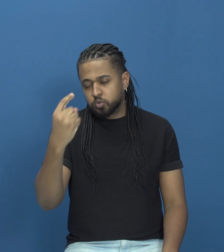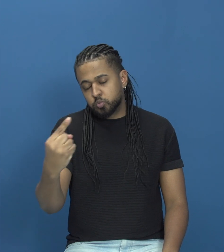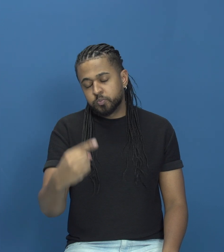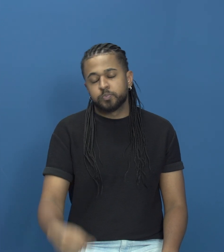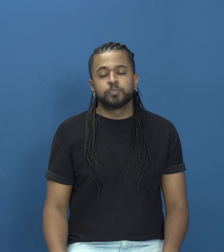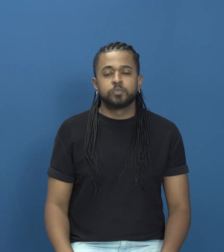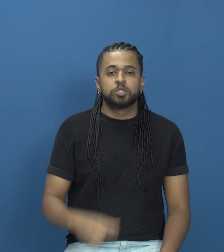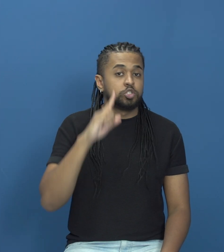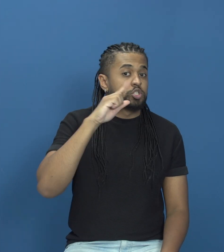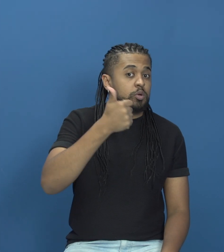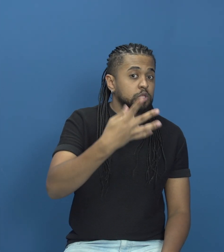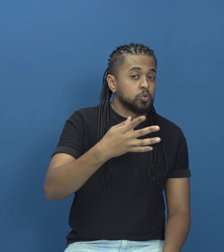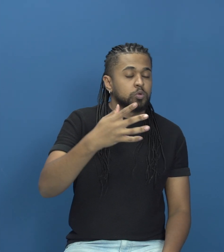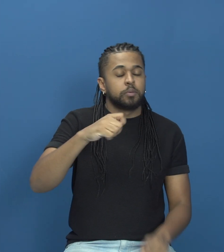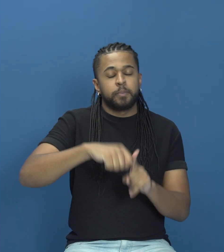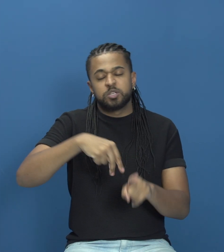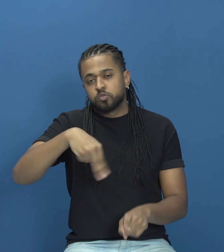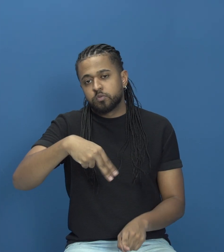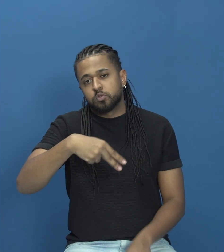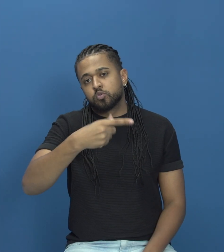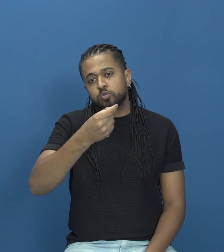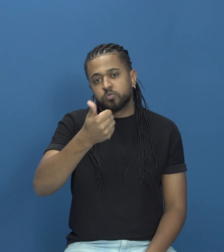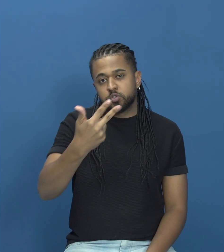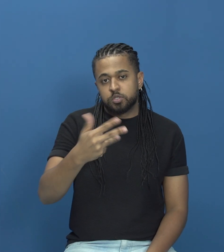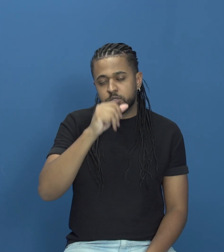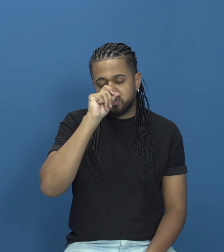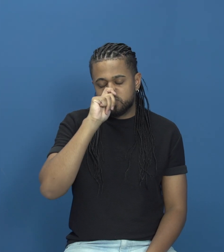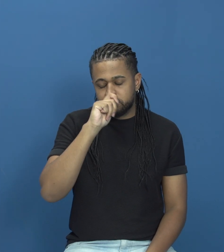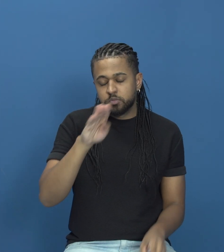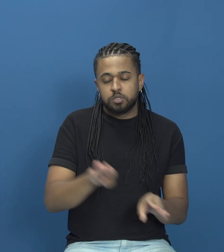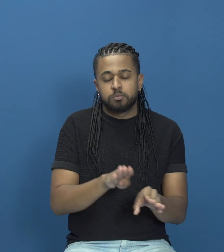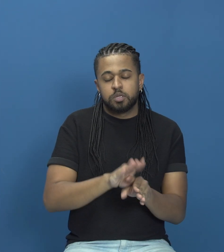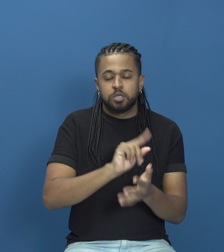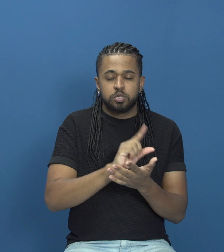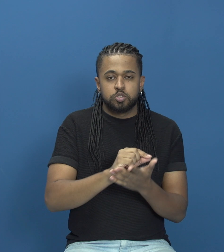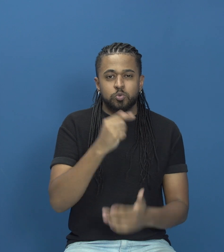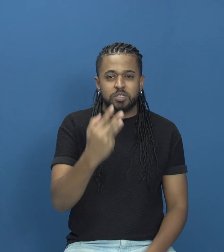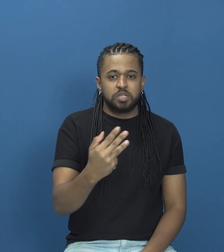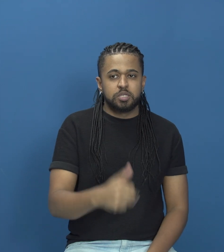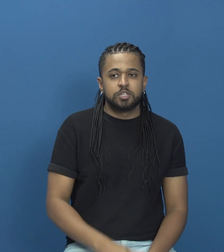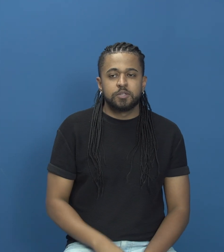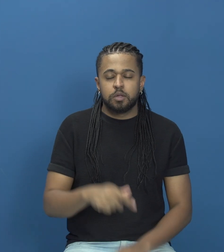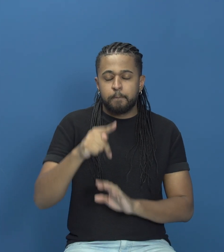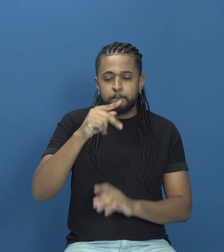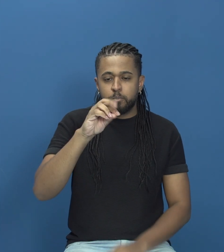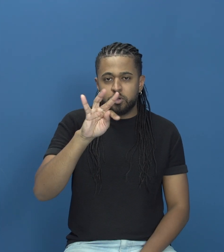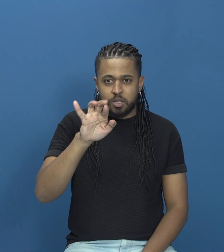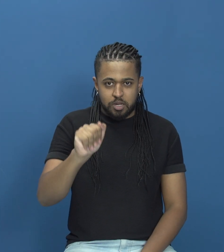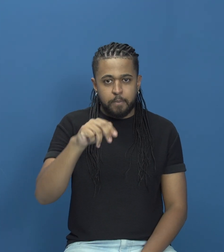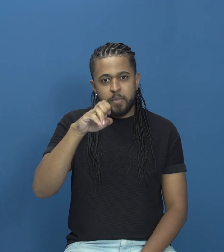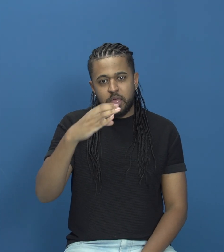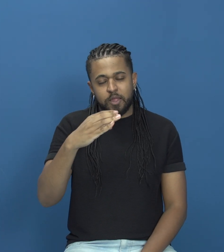11.781, de 14 de novembro de 2023, e no artigo 3 da Portaria